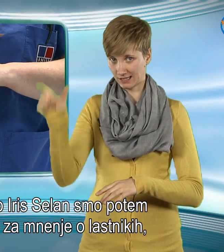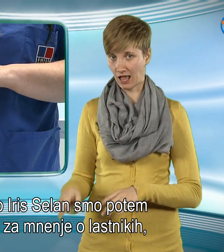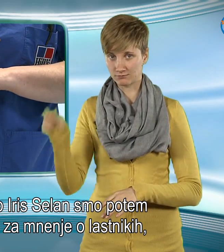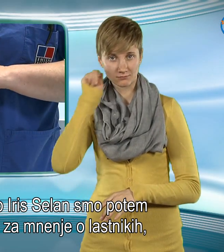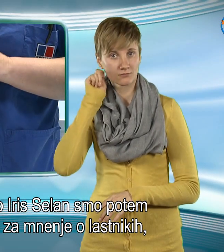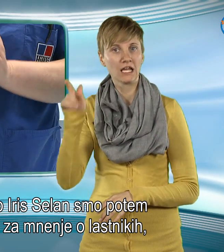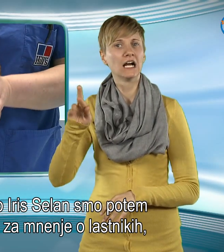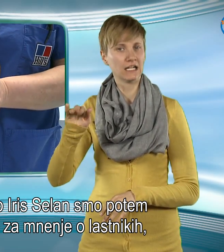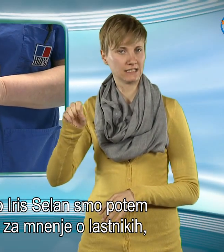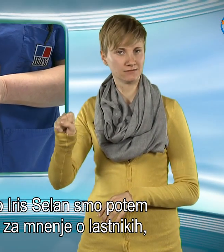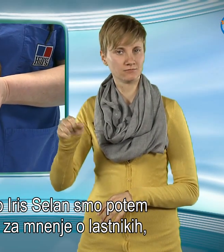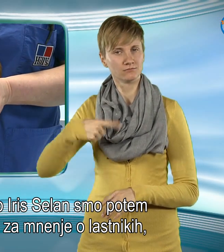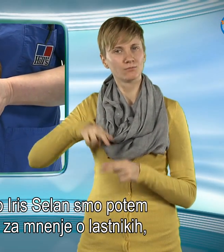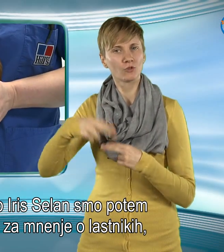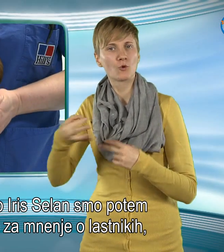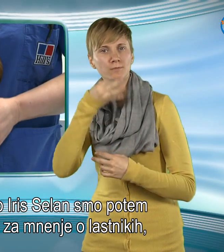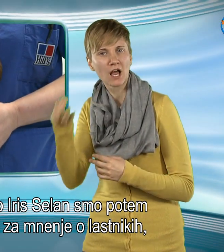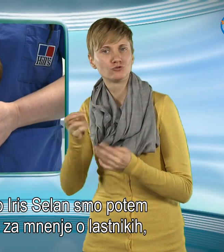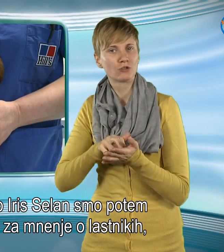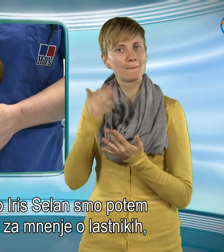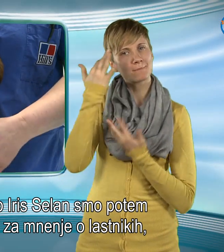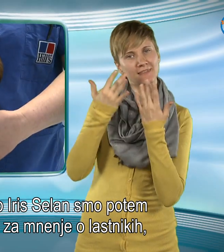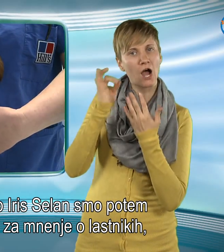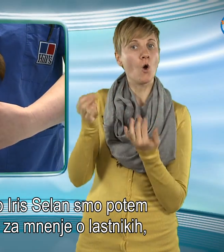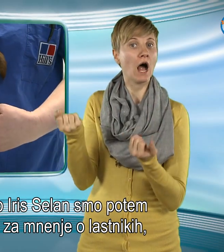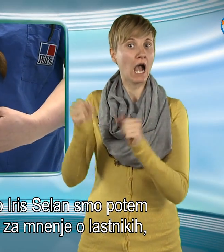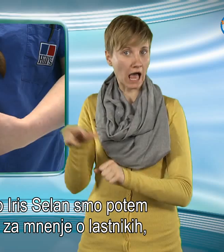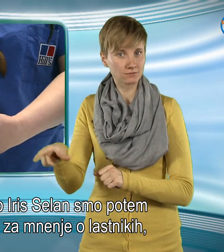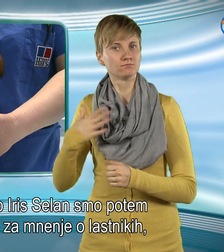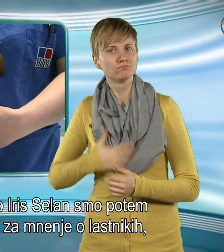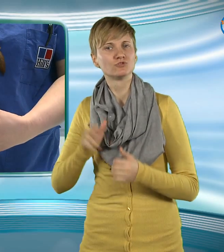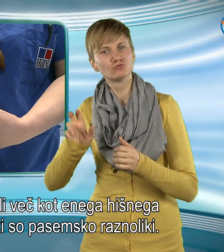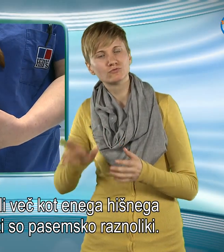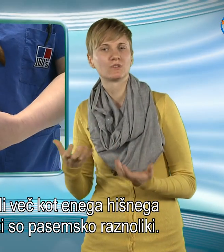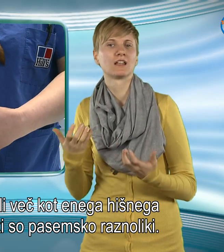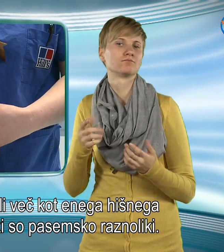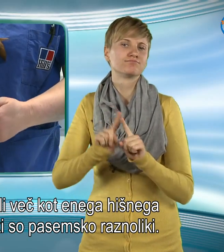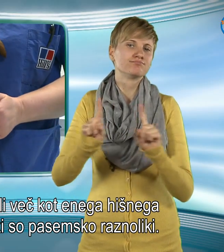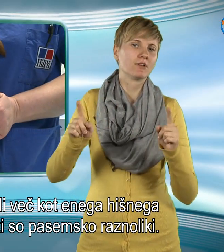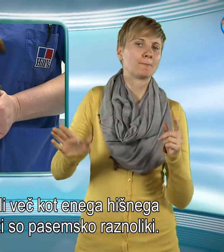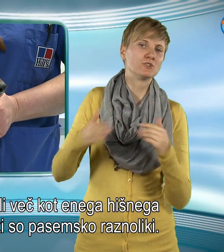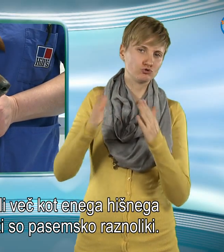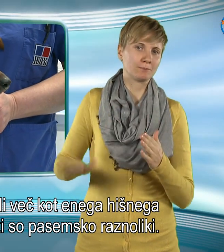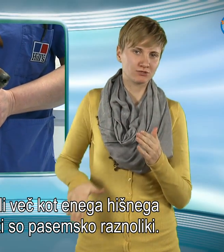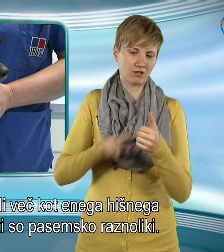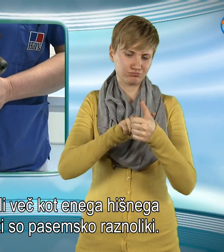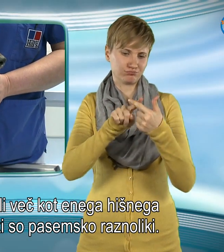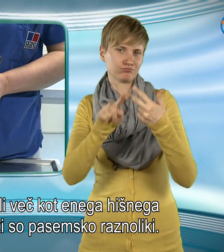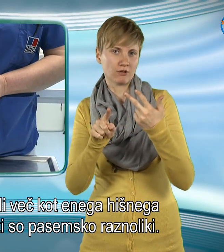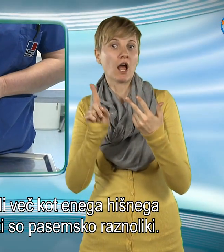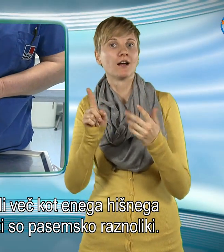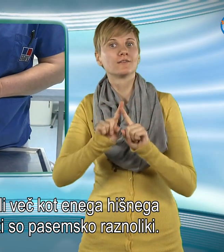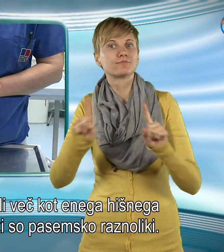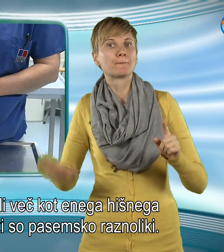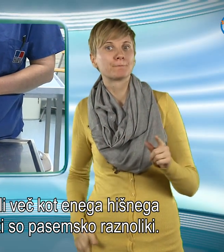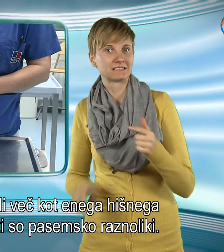Veterinarko Iris Selan smo potem vprašali še za mnenje o lastnikih, ki bi si omislili več kot enega hišnega ljubljenčka, ki